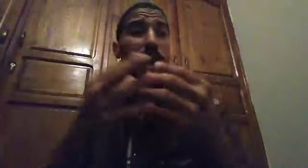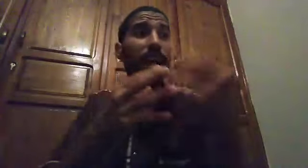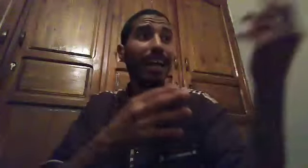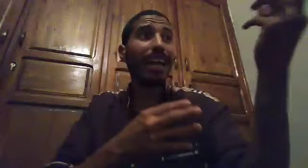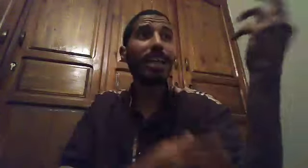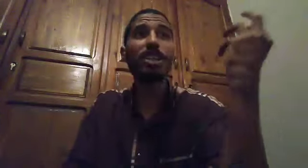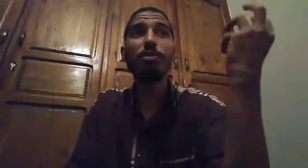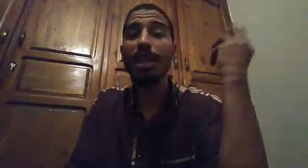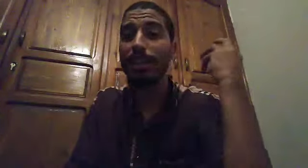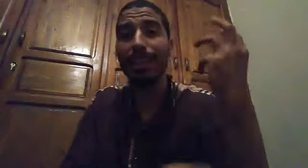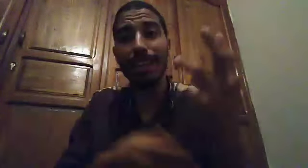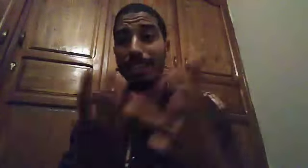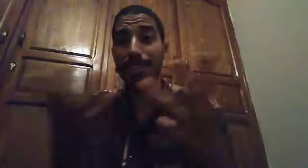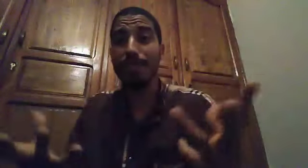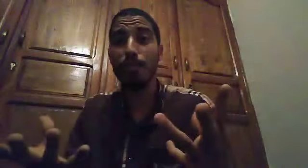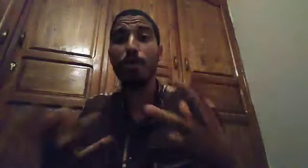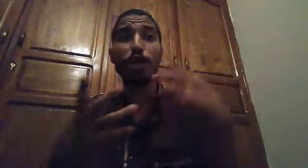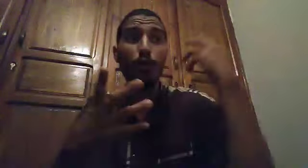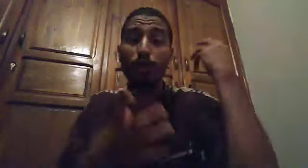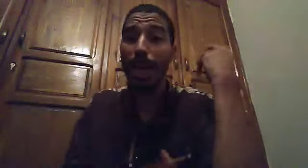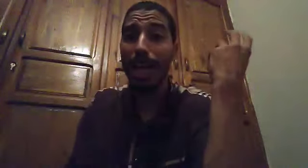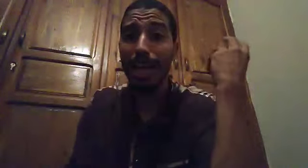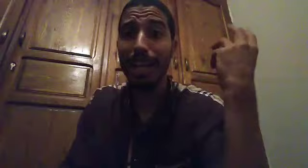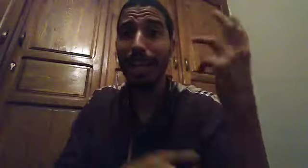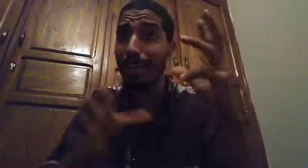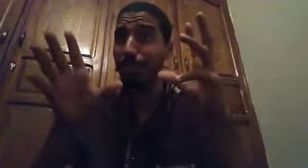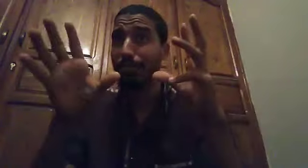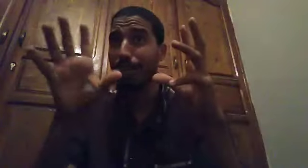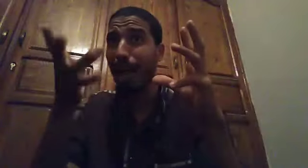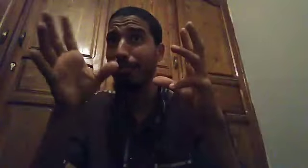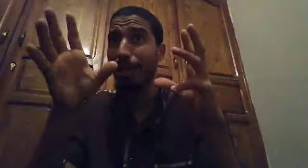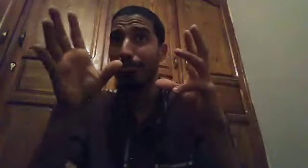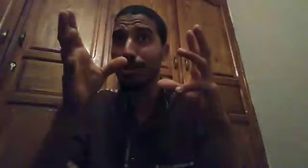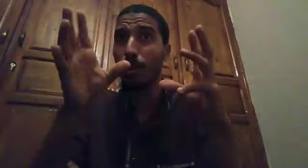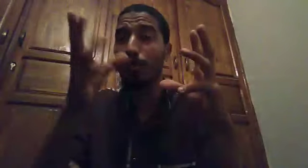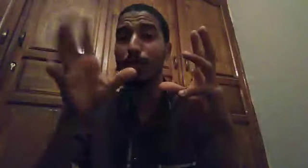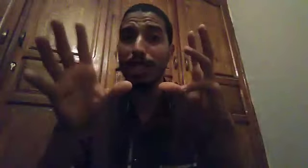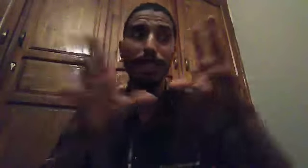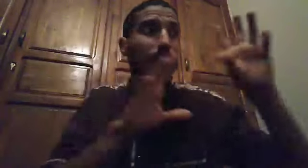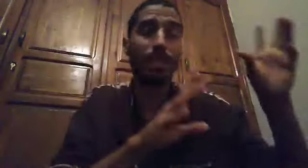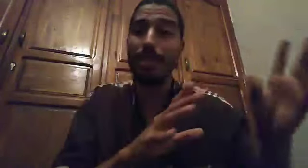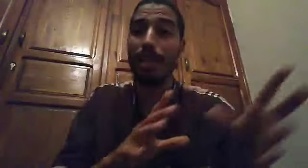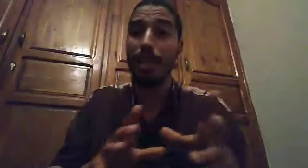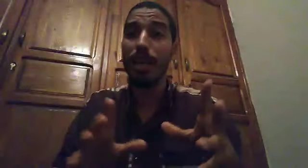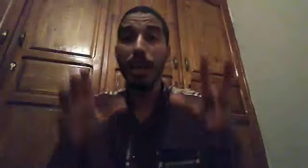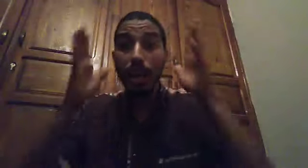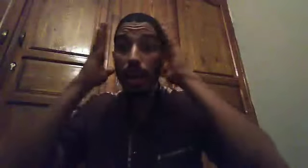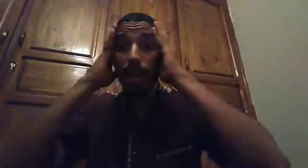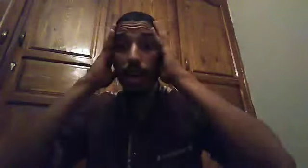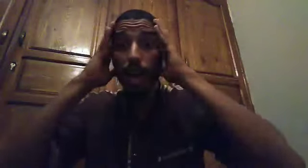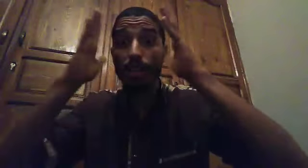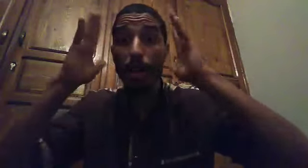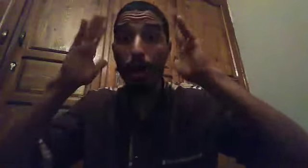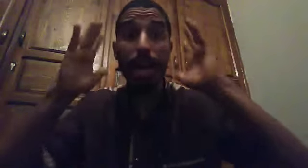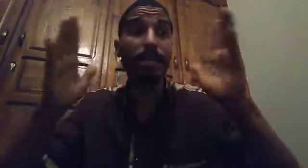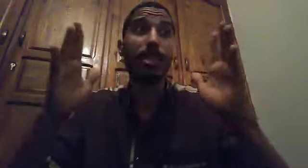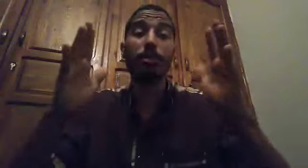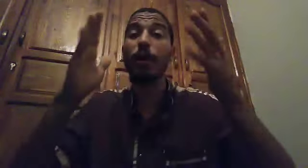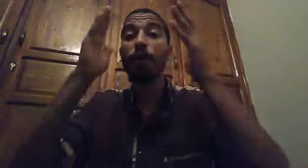كان غيخرجنا من هذاك الضغط اللي عشناه في هذه المباراه او في الدقائق الاخرى ابتداء من 55 حتى ل 90، راه الاعصاب على اعصابك.